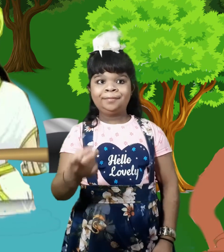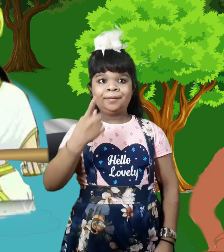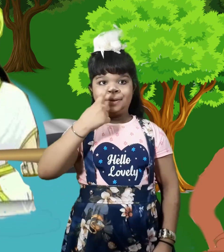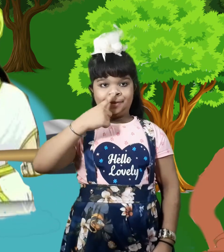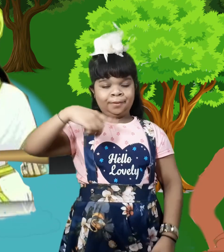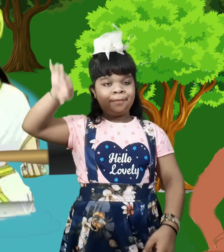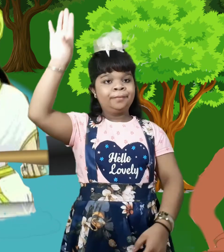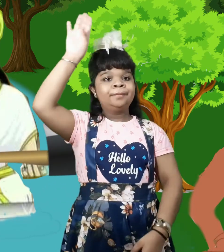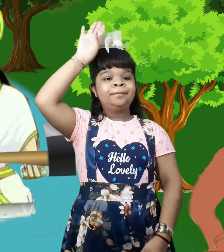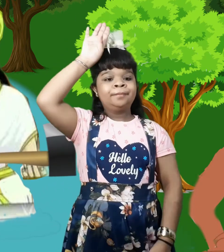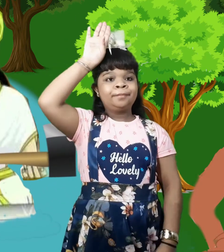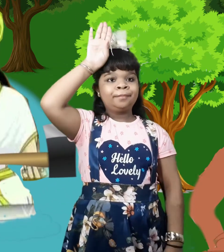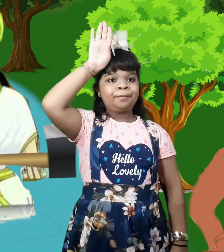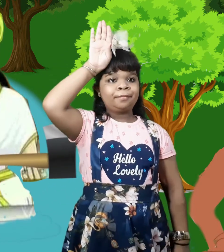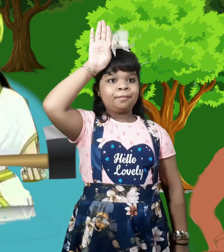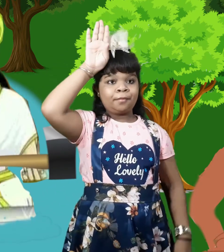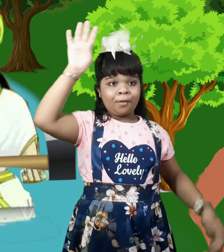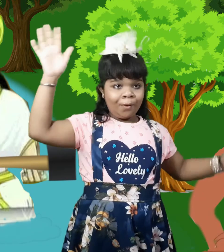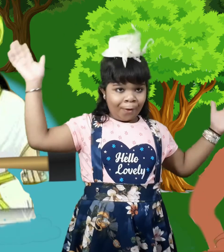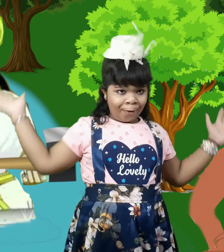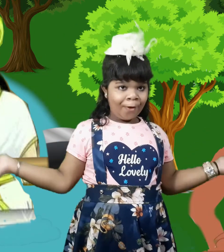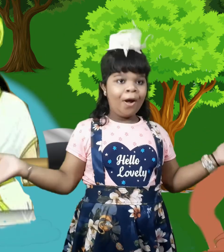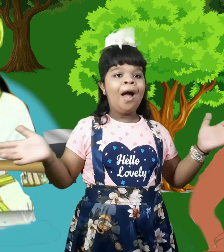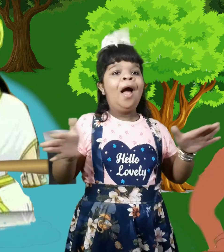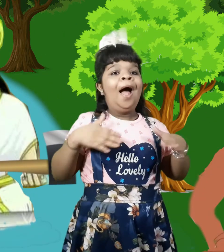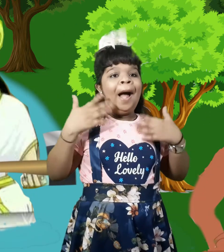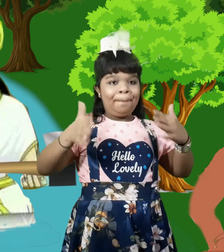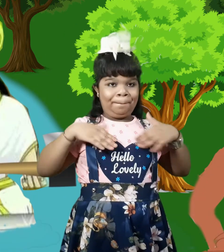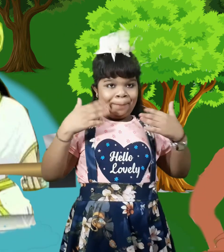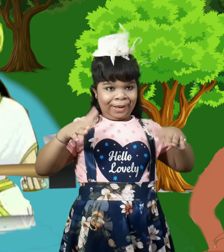जलरानी बहुत प्रसन्न हुई